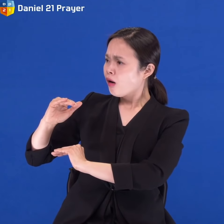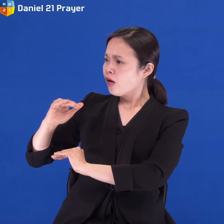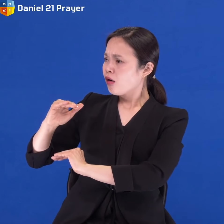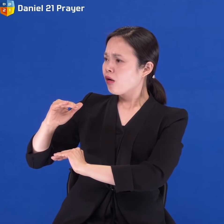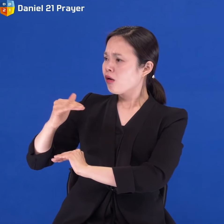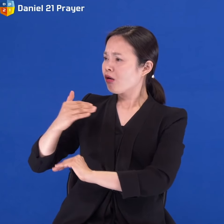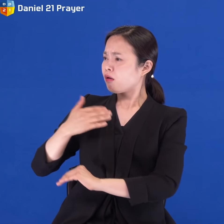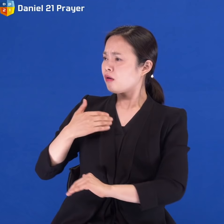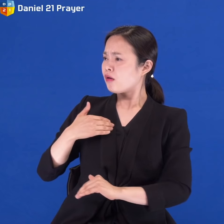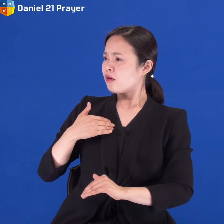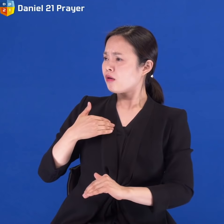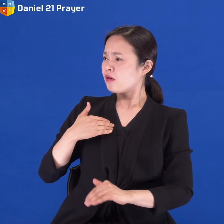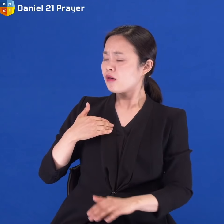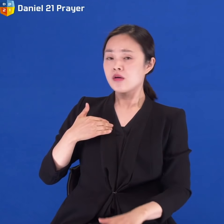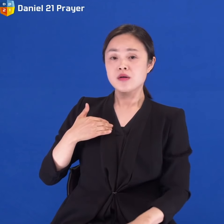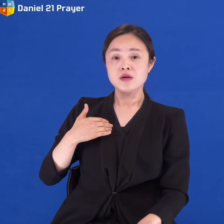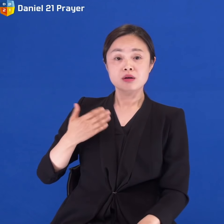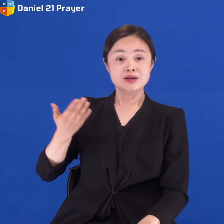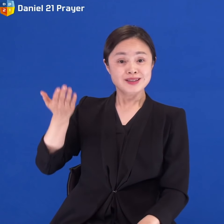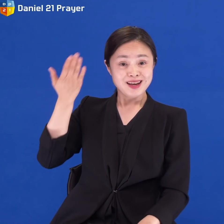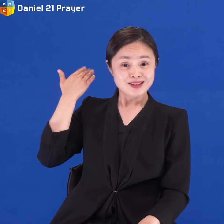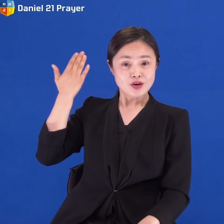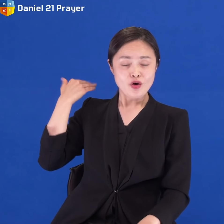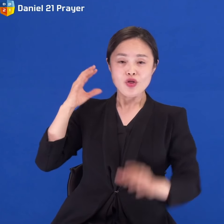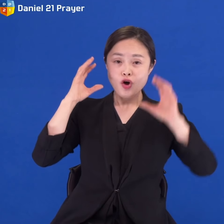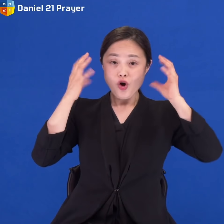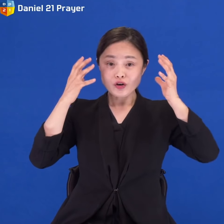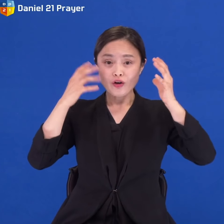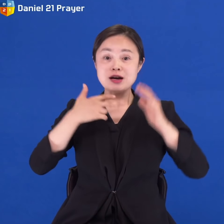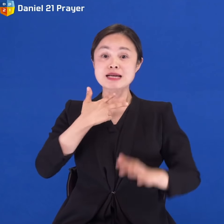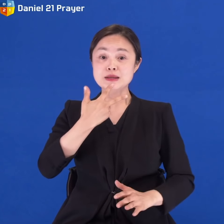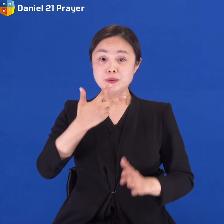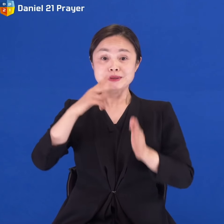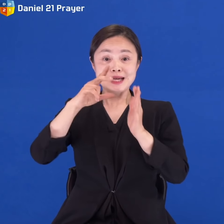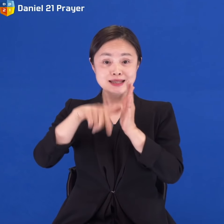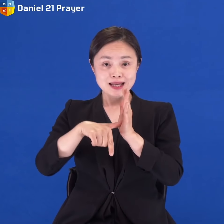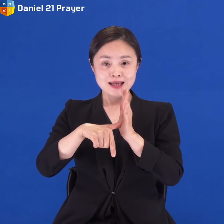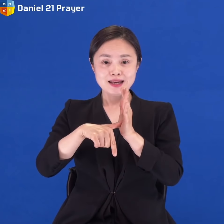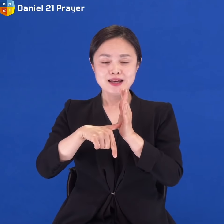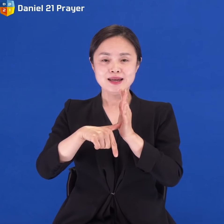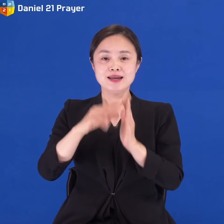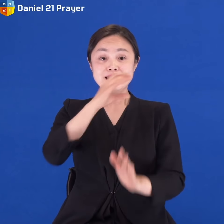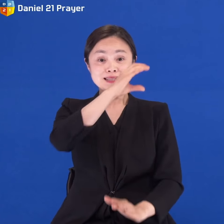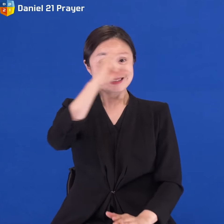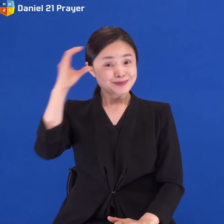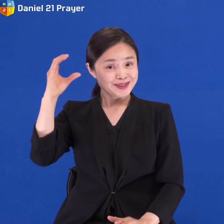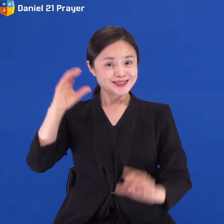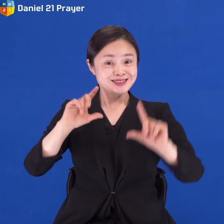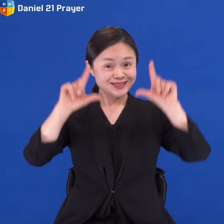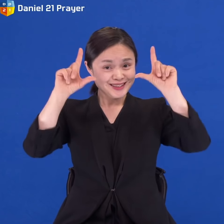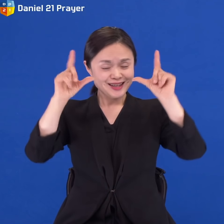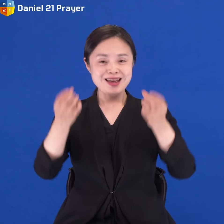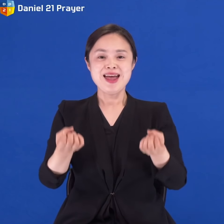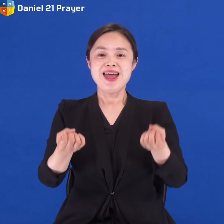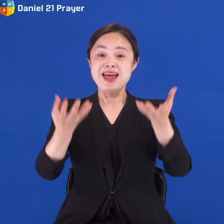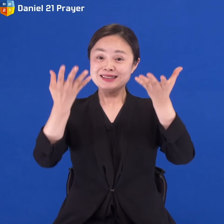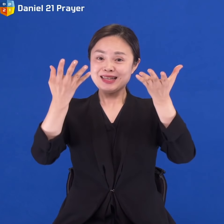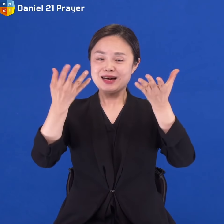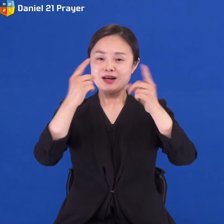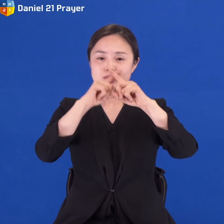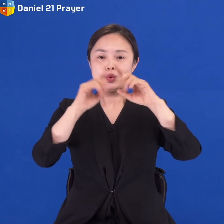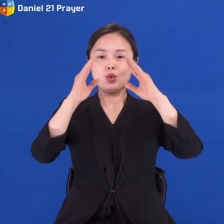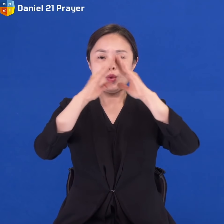제가 7살 때 예배당을 다녔거든요. 겨울 크리스마스 행사 때 잠시 갔다가 고요한